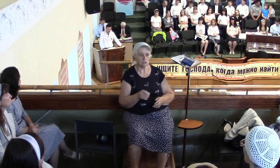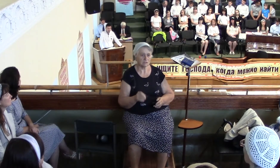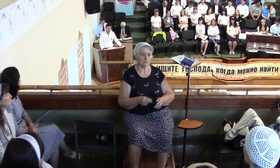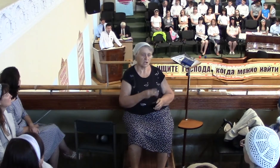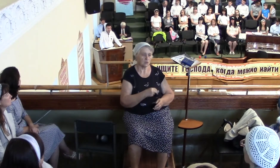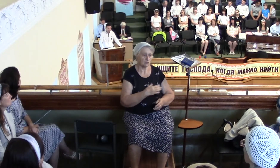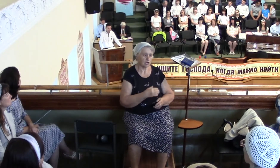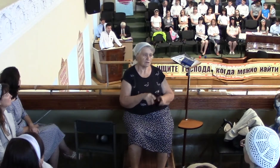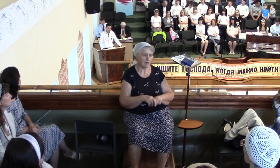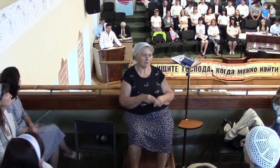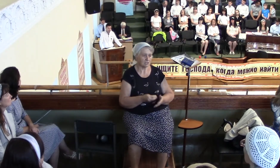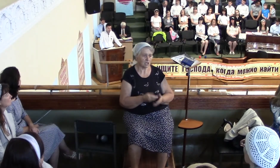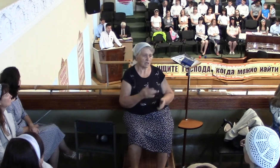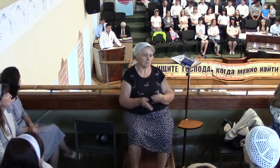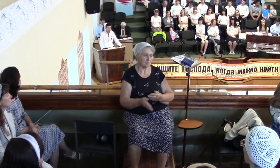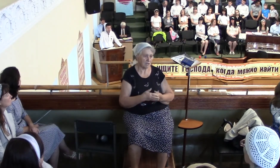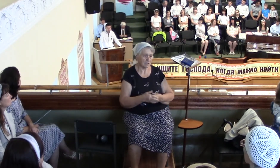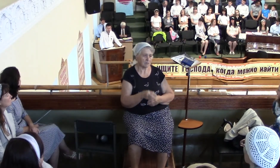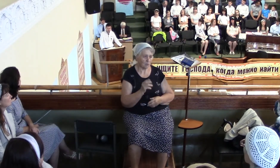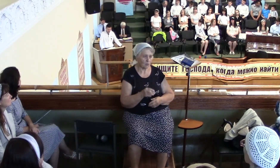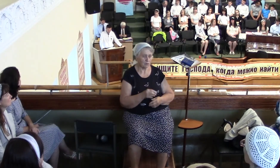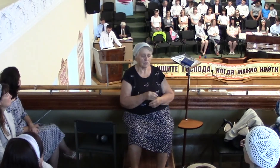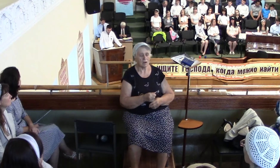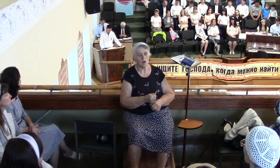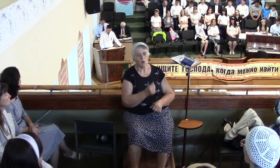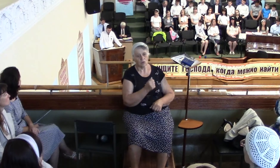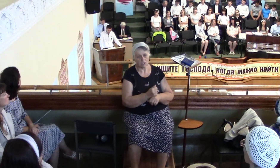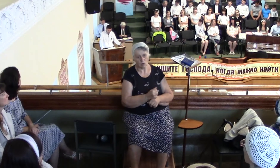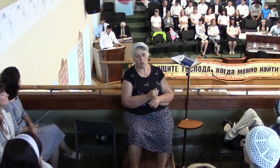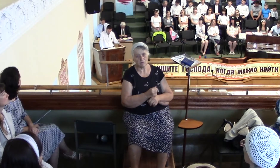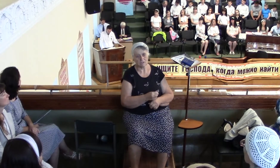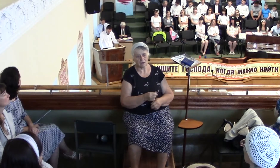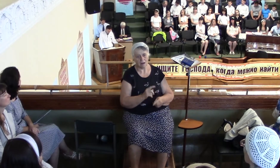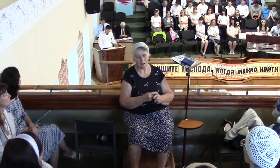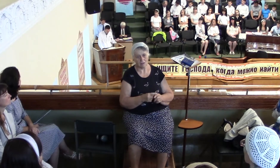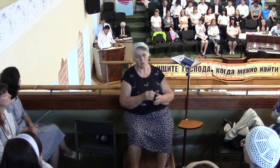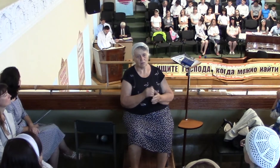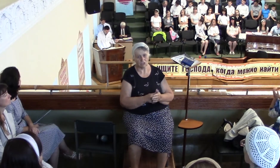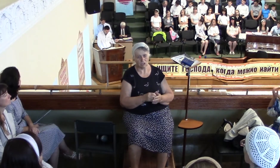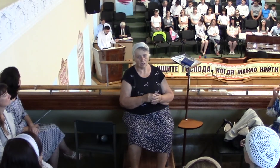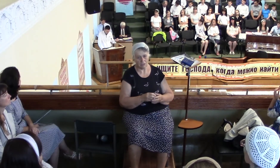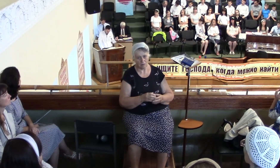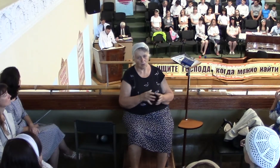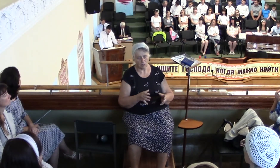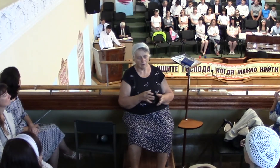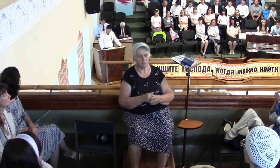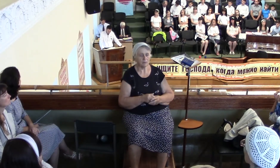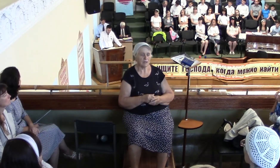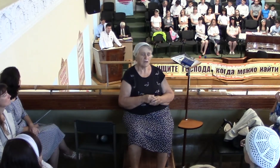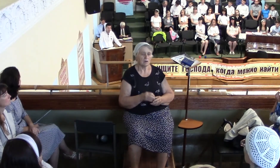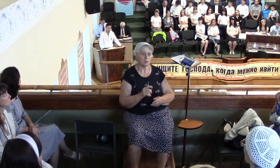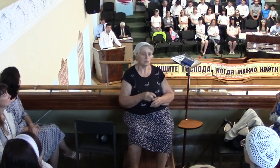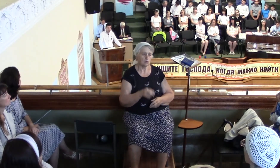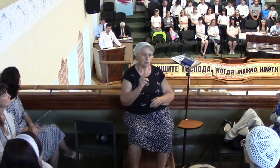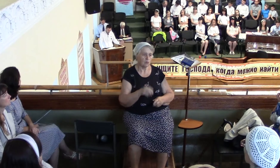так ценна пред Богом, и мы остановимся более подробно на этой причине. Это причина, потому что Бог отдал в жертву